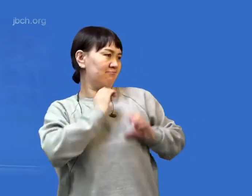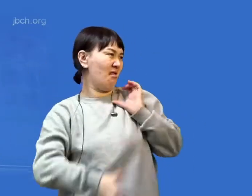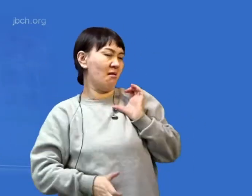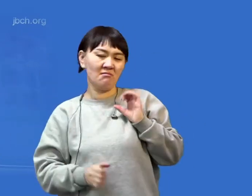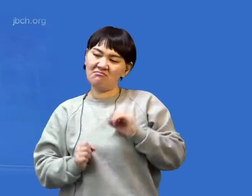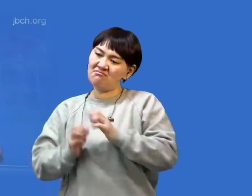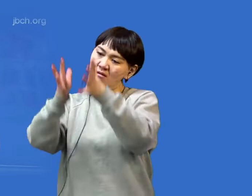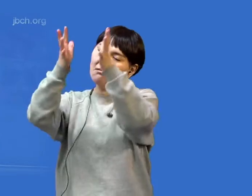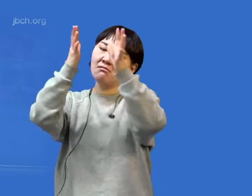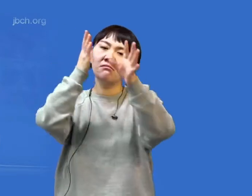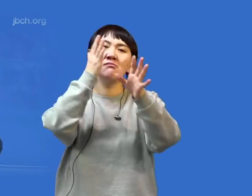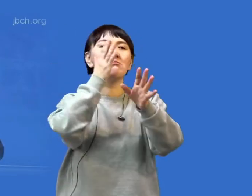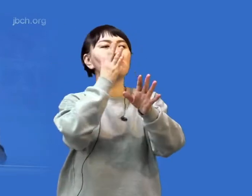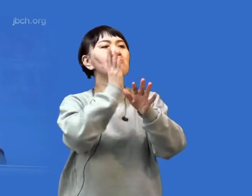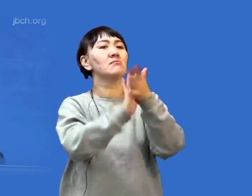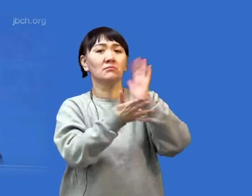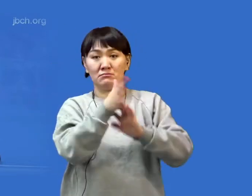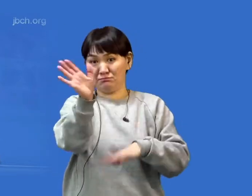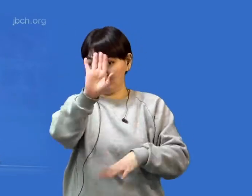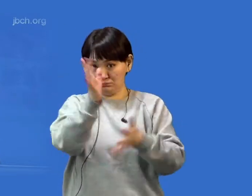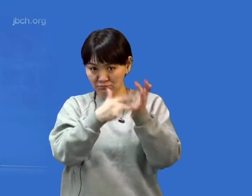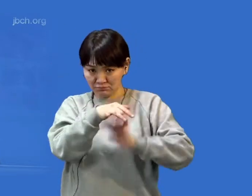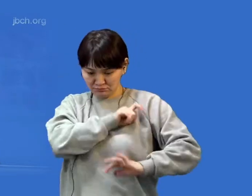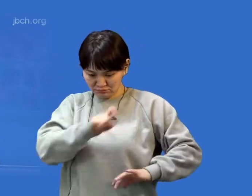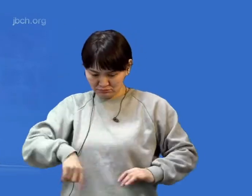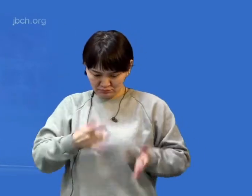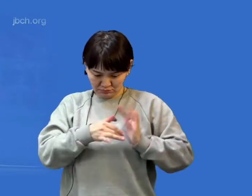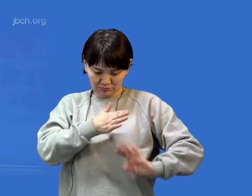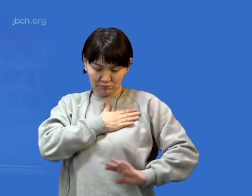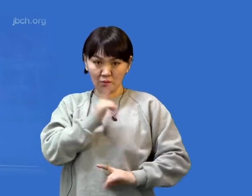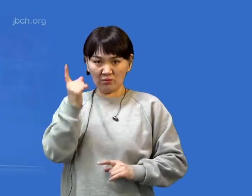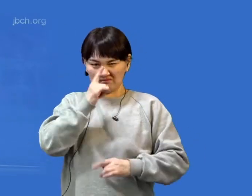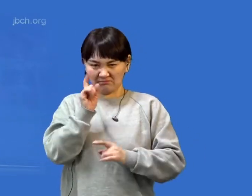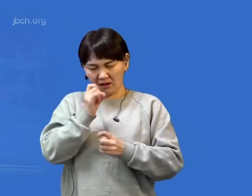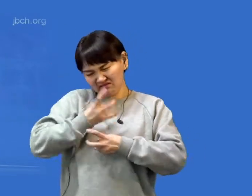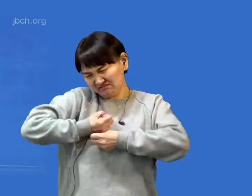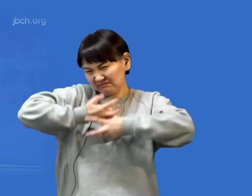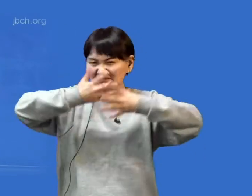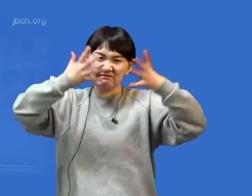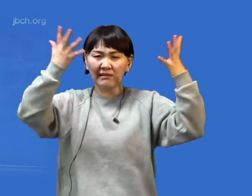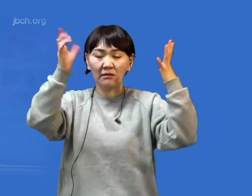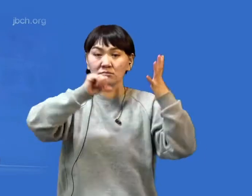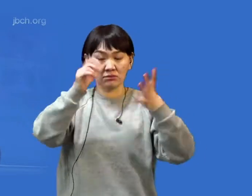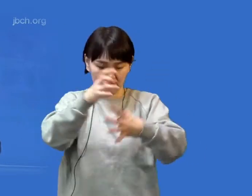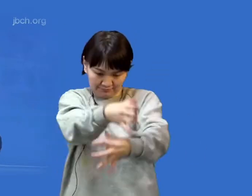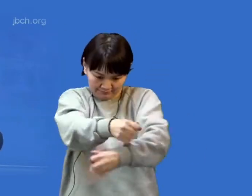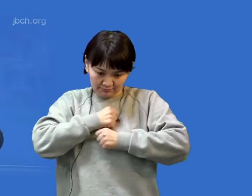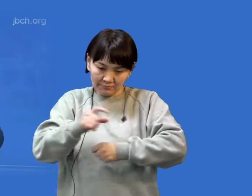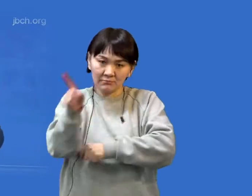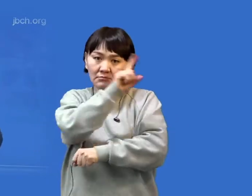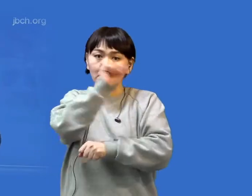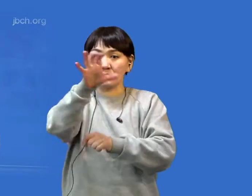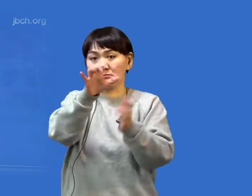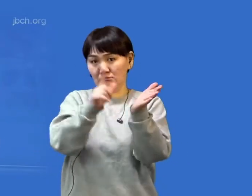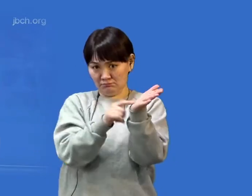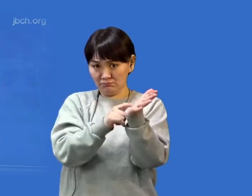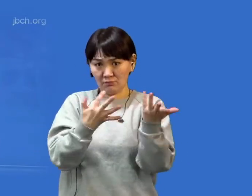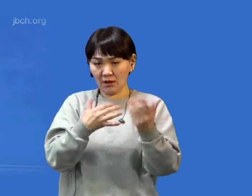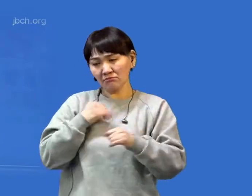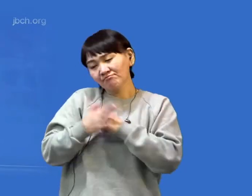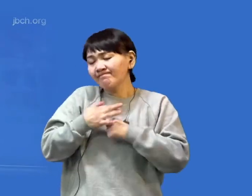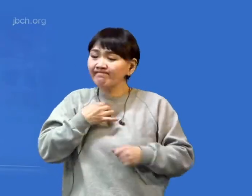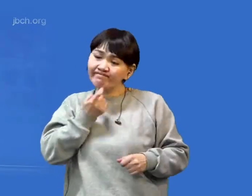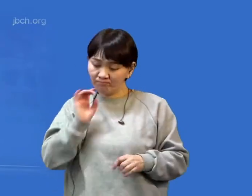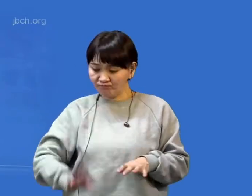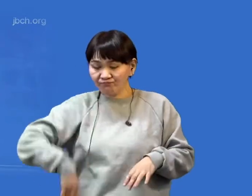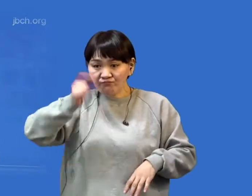Зан чанараа жигсэн Христ итгэгчүүн засах хэрэгтэй. Зан чанар засахд хэцүү гэдэг ч гэсэн засах л хэрэгтэй. Ариун